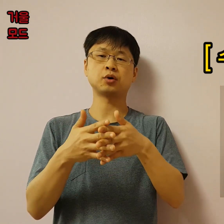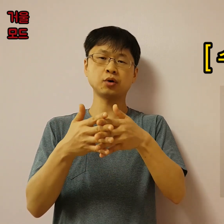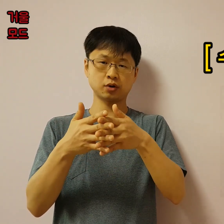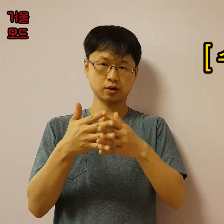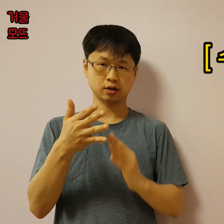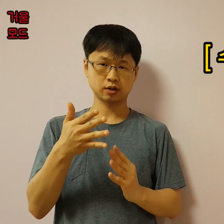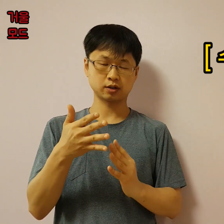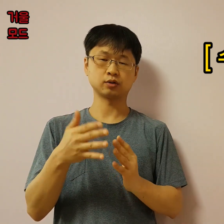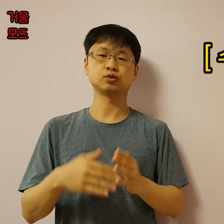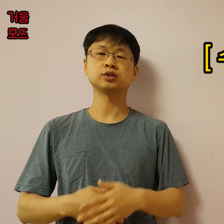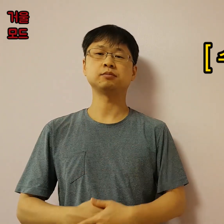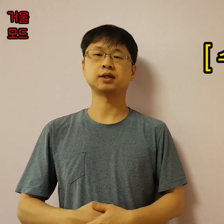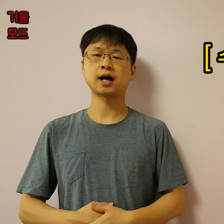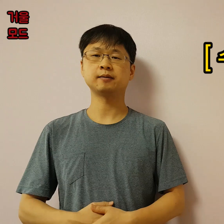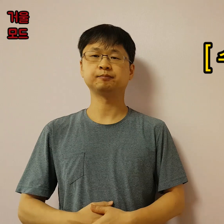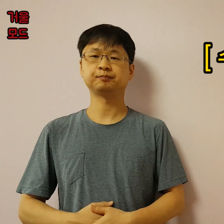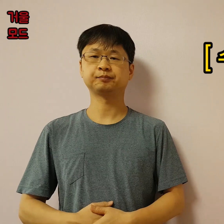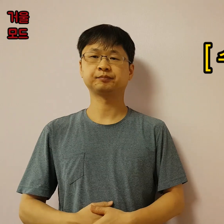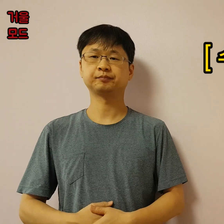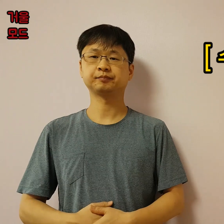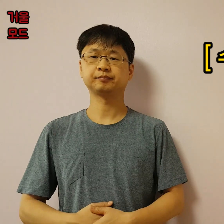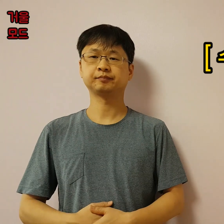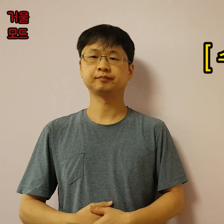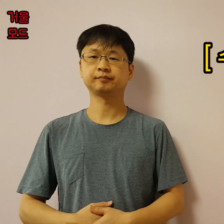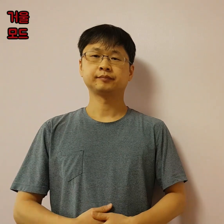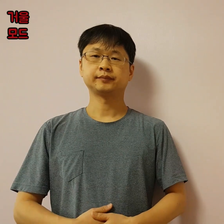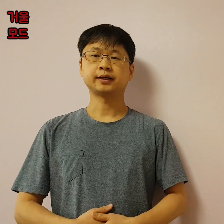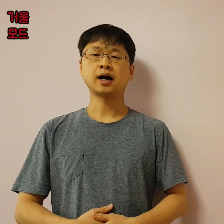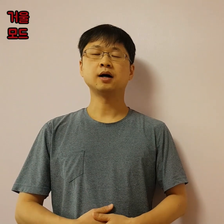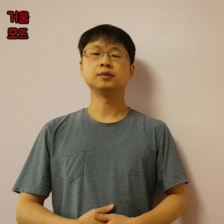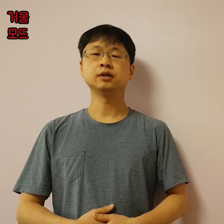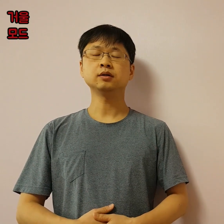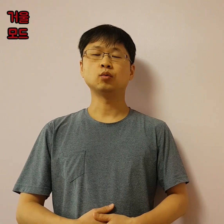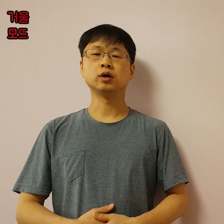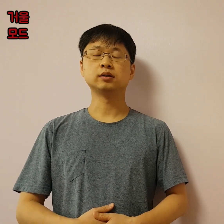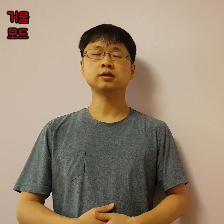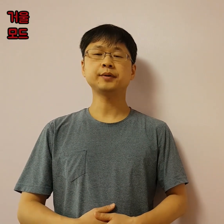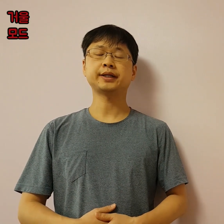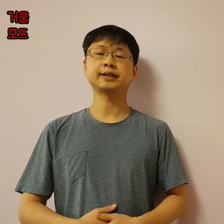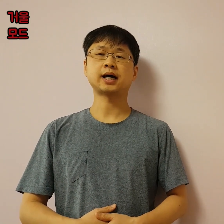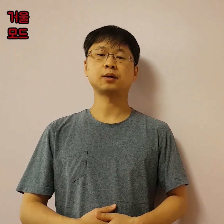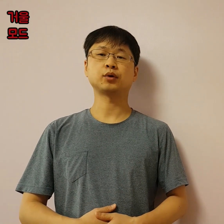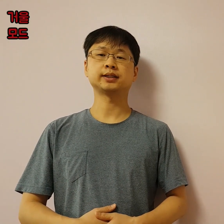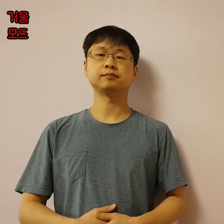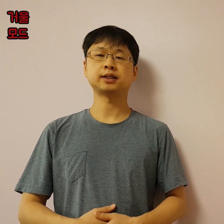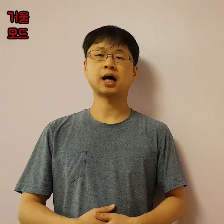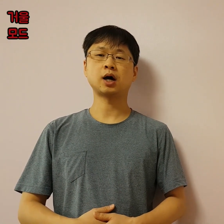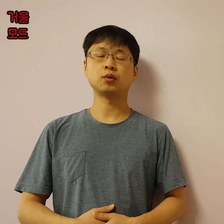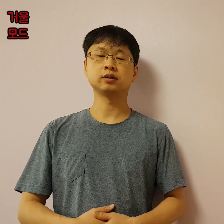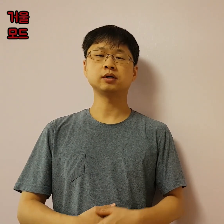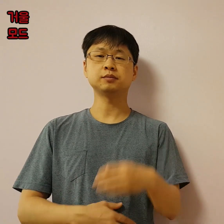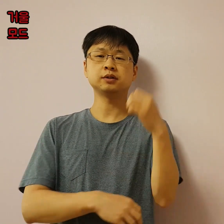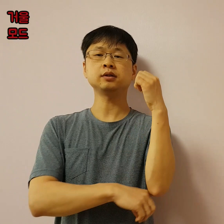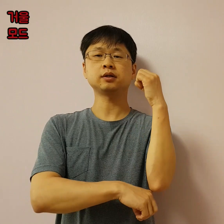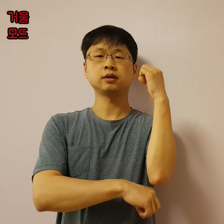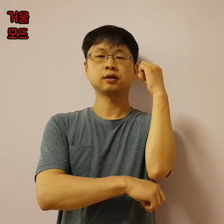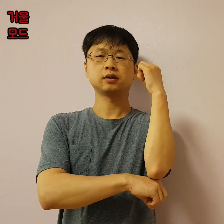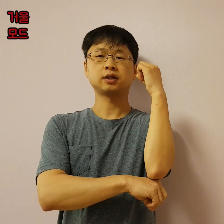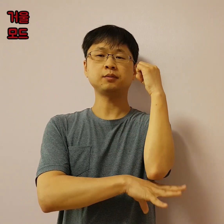수표, 영수증입니다. 네, 다음은 원금에 대해서 알아보겠습니다. 원금은